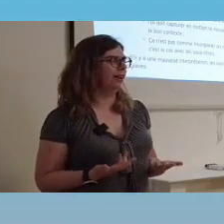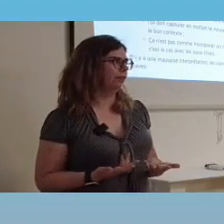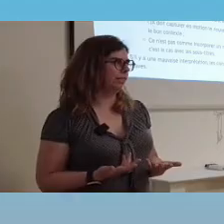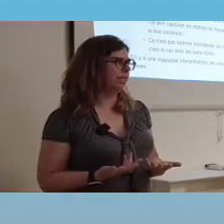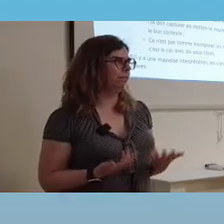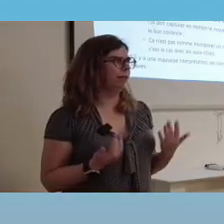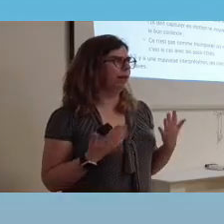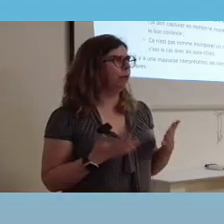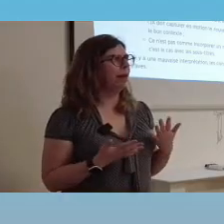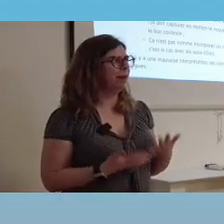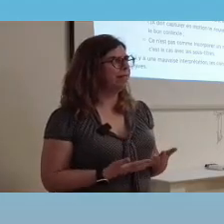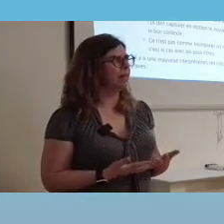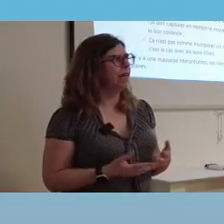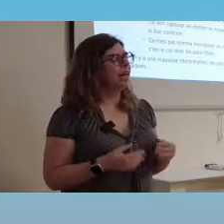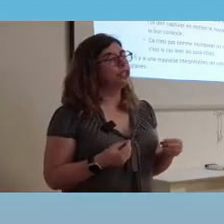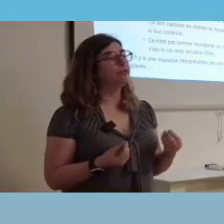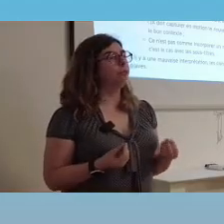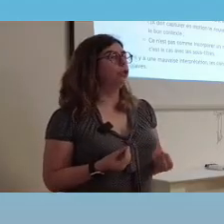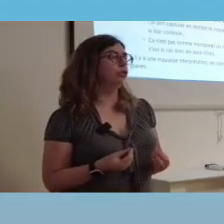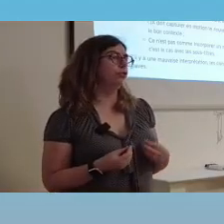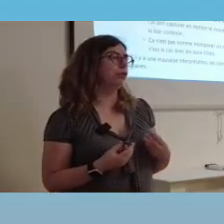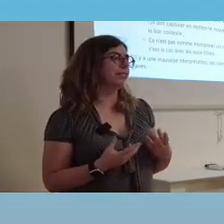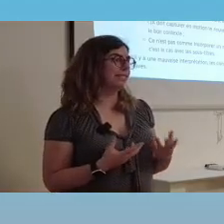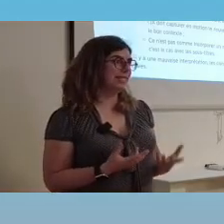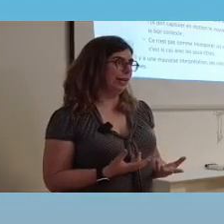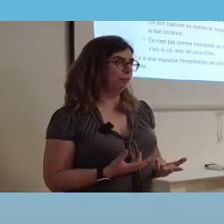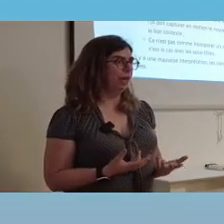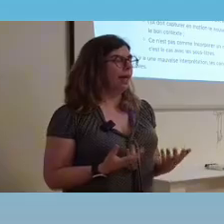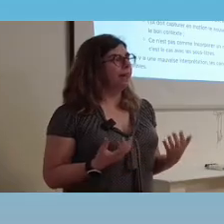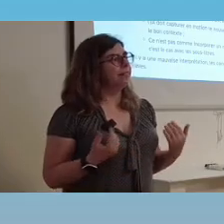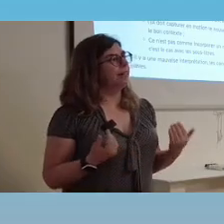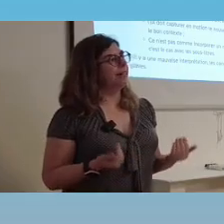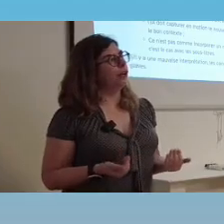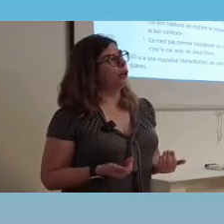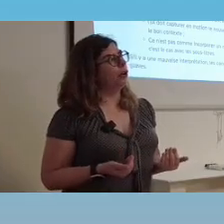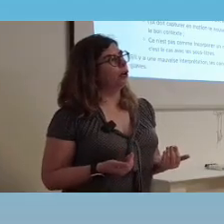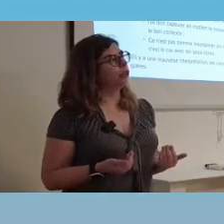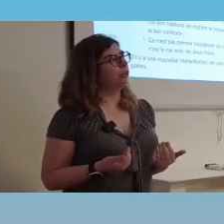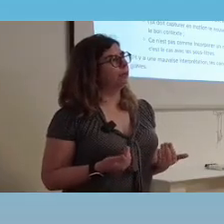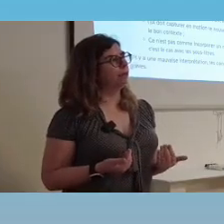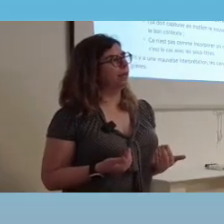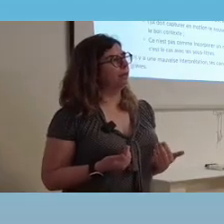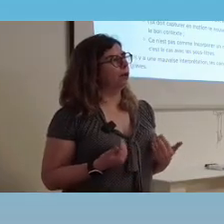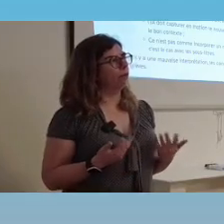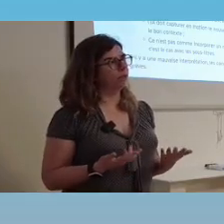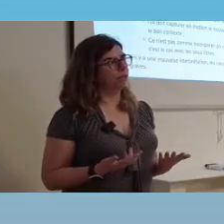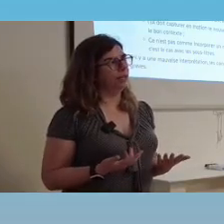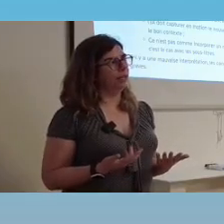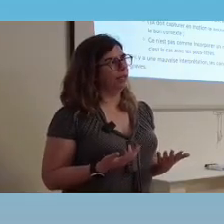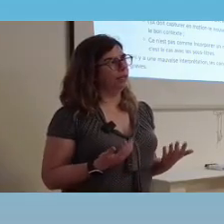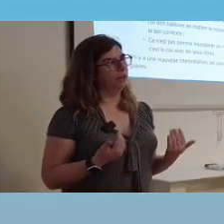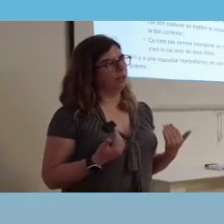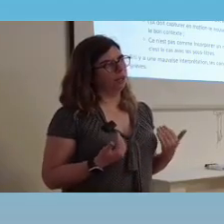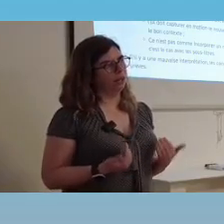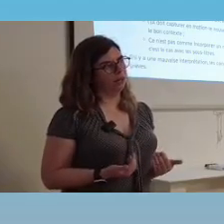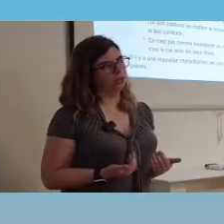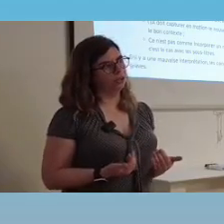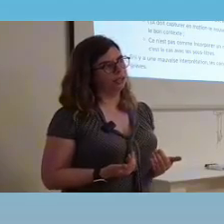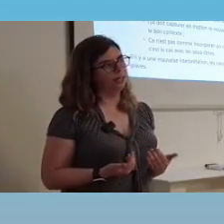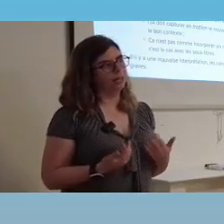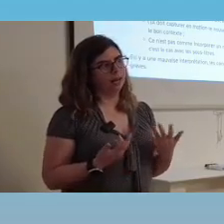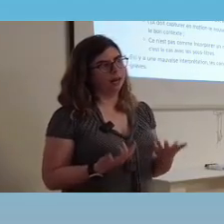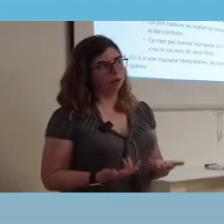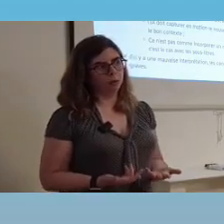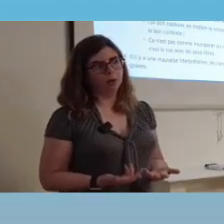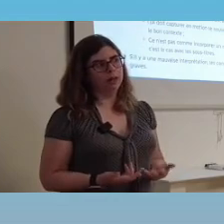connais la langue des signes, mais vraiment la base, et je fais plutôt du français signé. C'est-à-dire que je m'exprime en français et